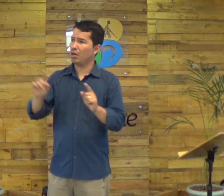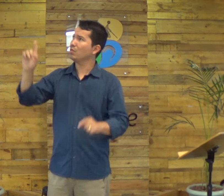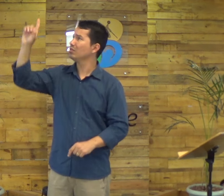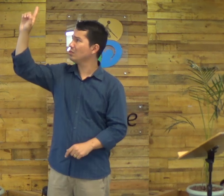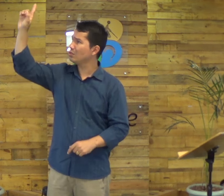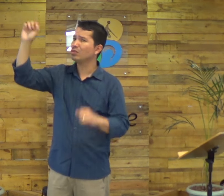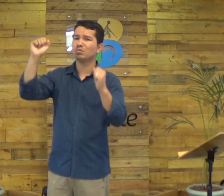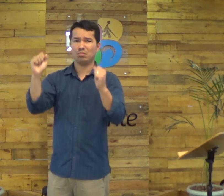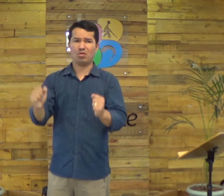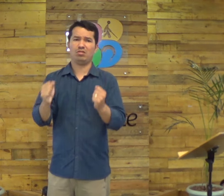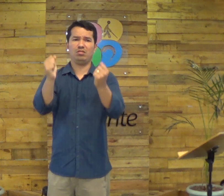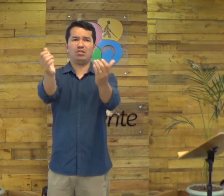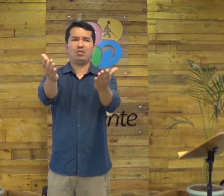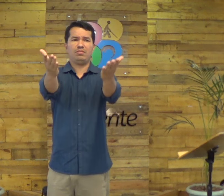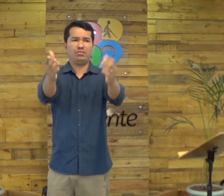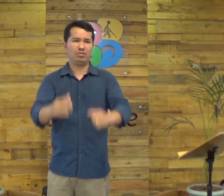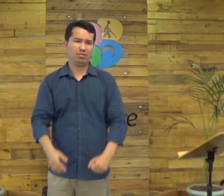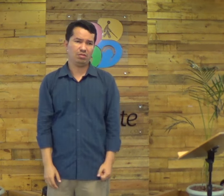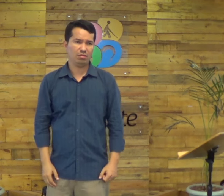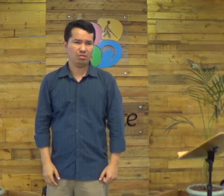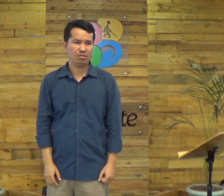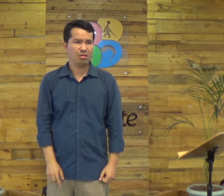semente, mas Deus pode dar o que você precisa,